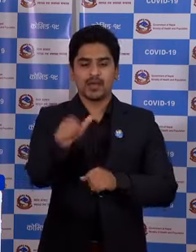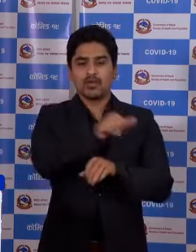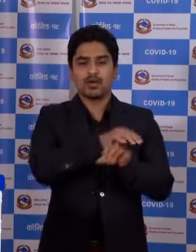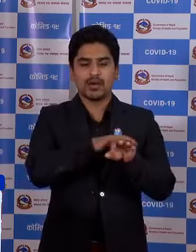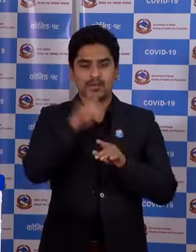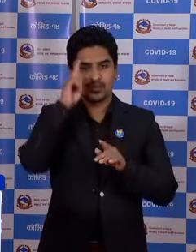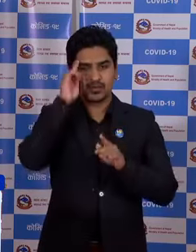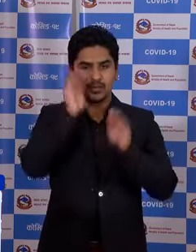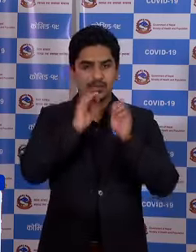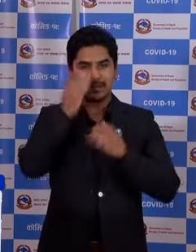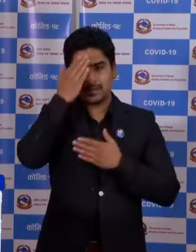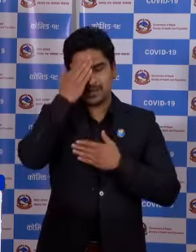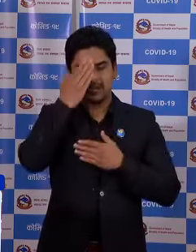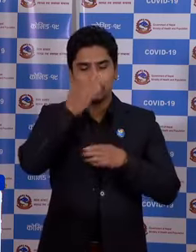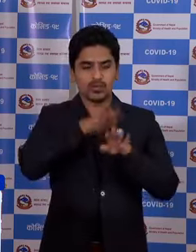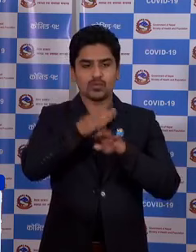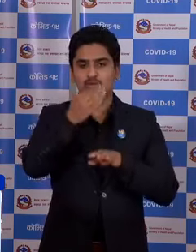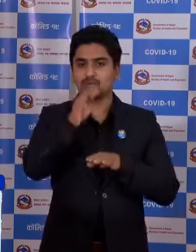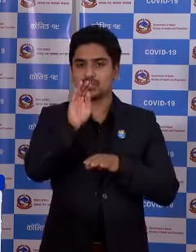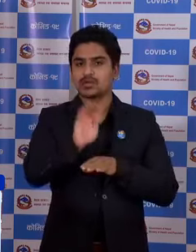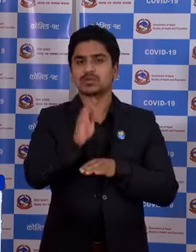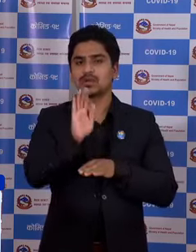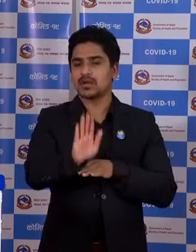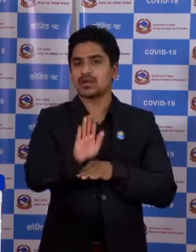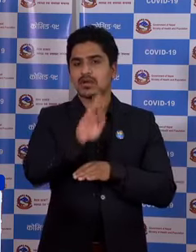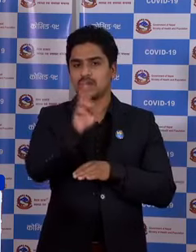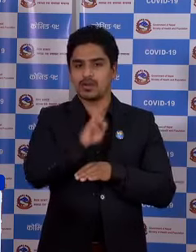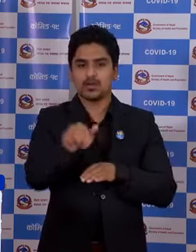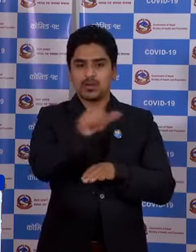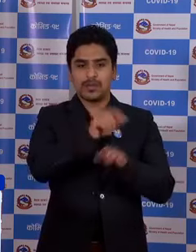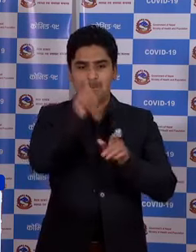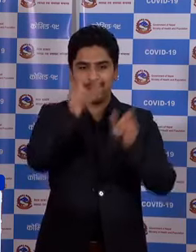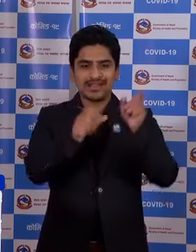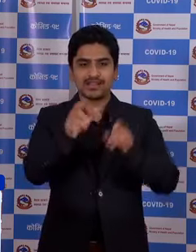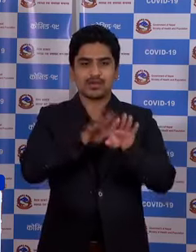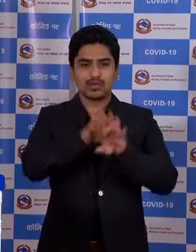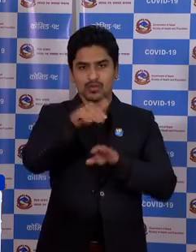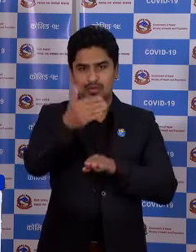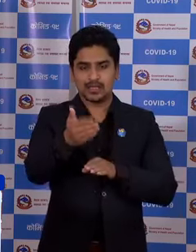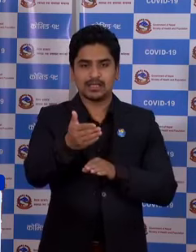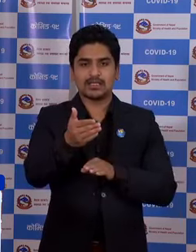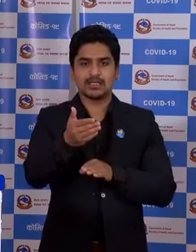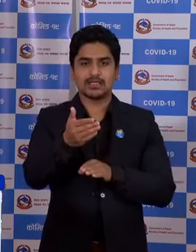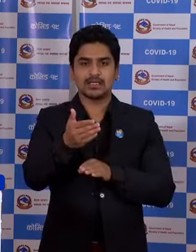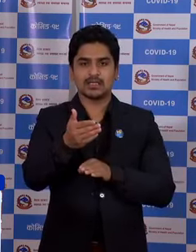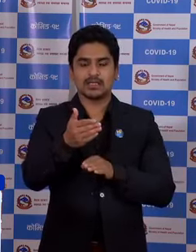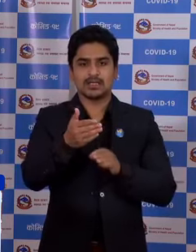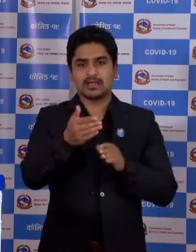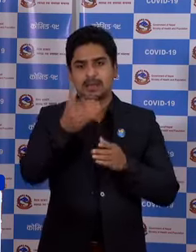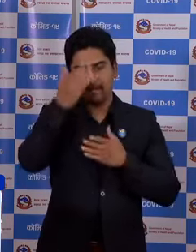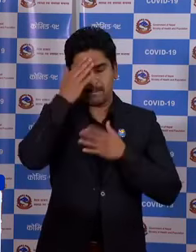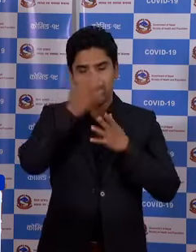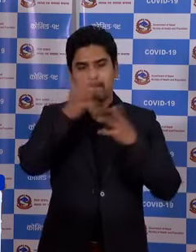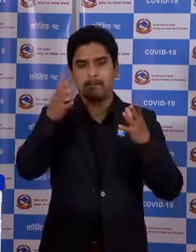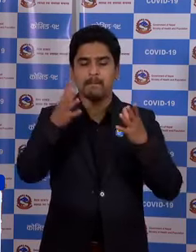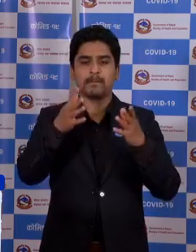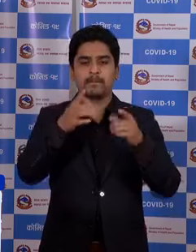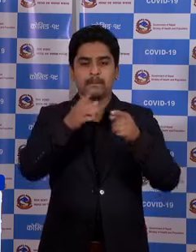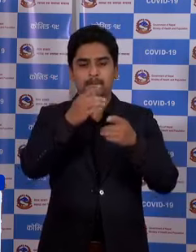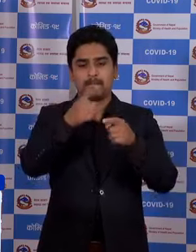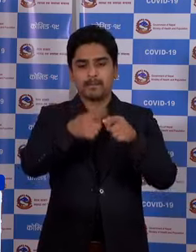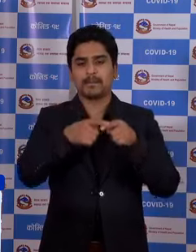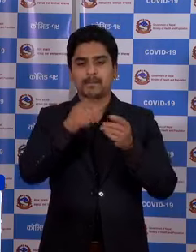उहाँहरू सम्भावित सङ्क्रमितहरू हुन सक्नुहुन्छ र उहाँ व्यक्तिहरूलाई हाम्रो इपिडेमियोलोजी तथा रोग